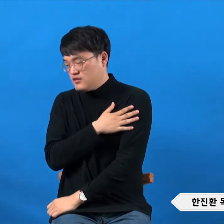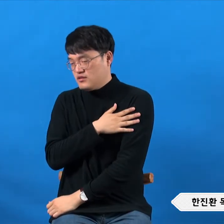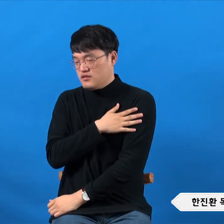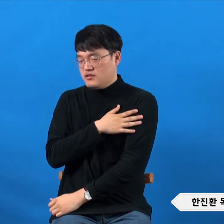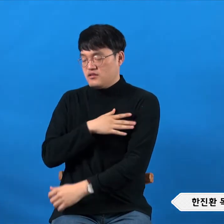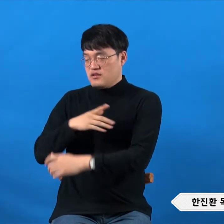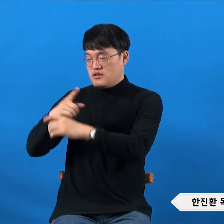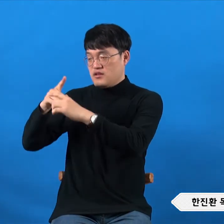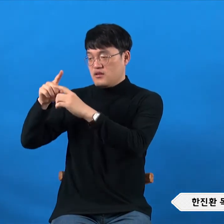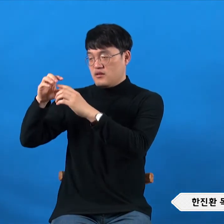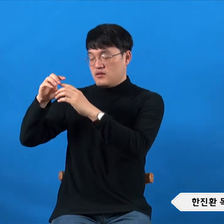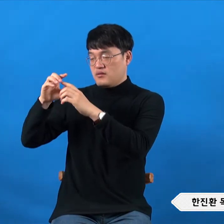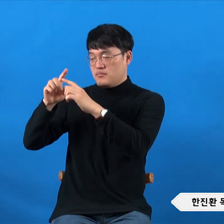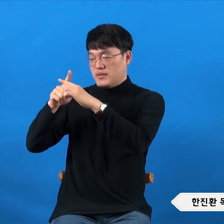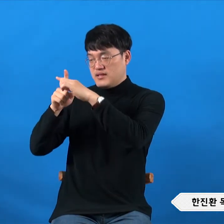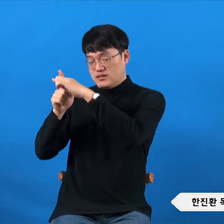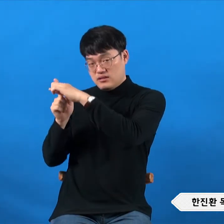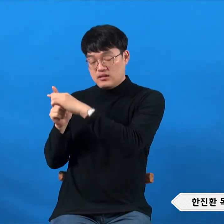차이가 많지요?